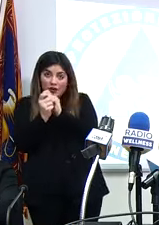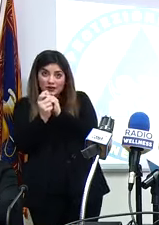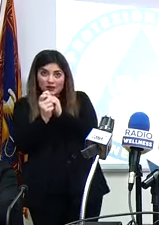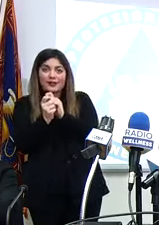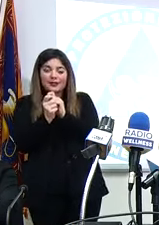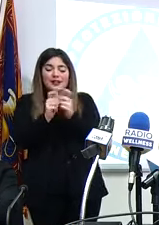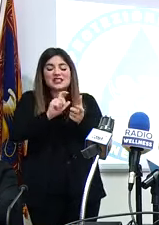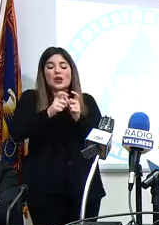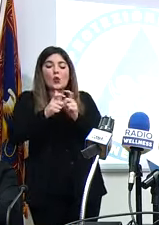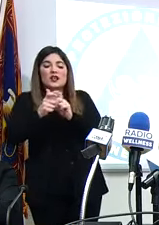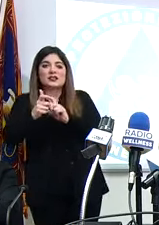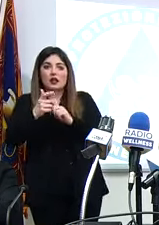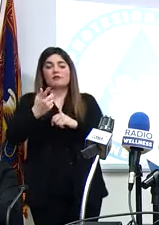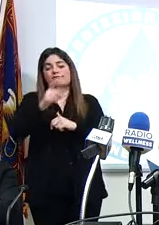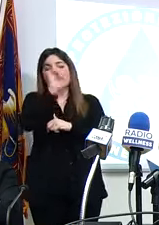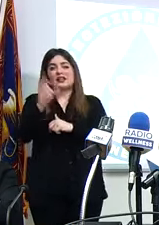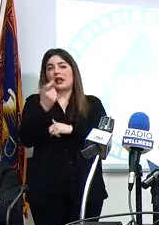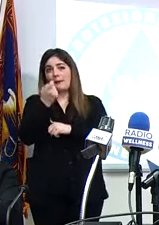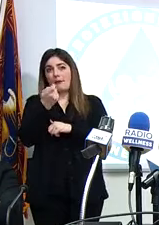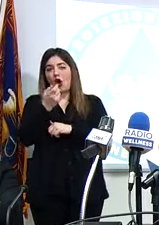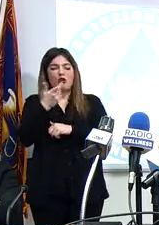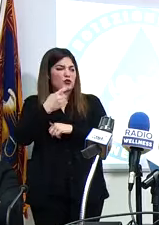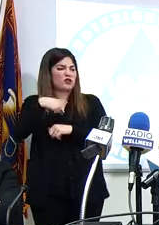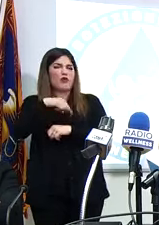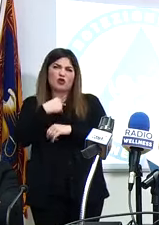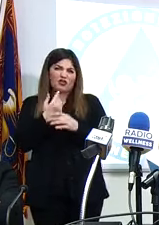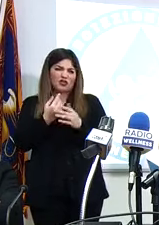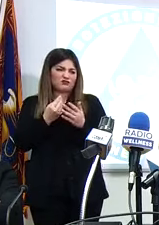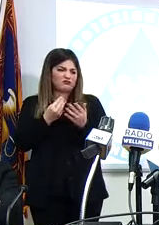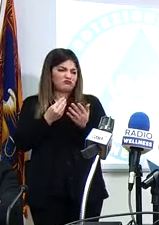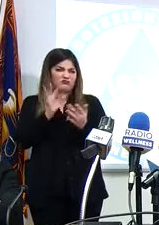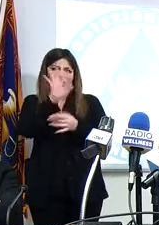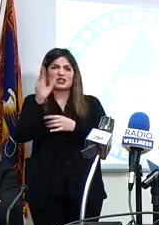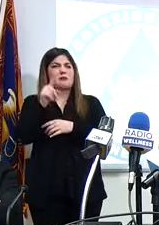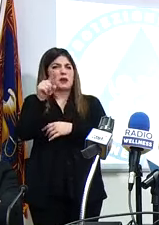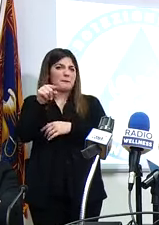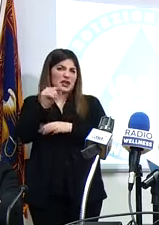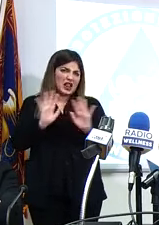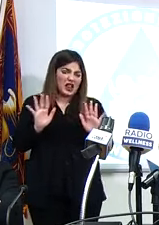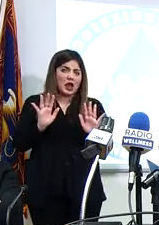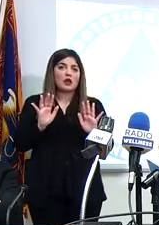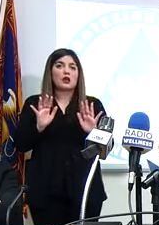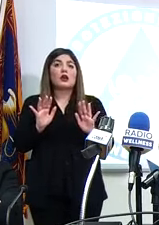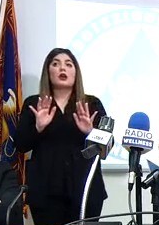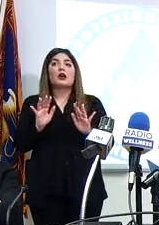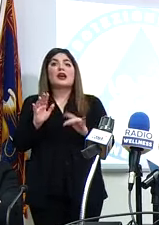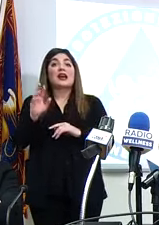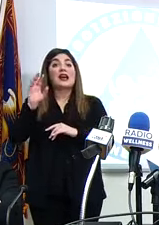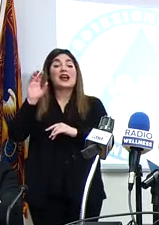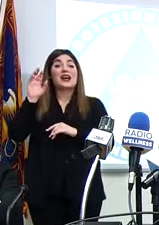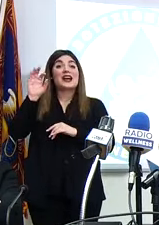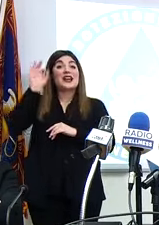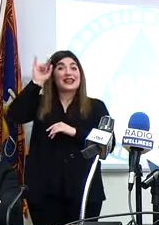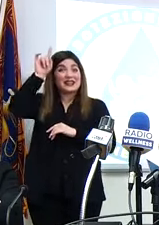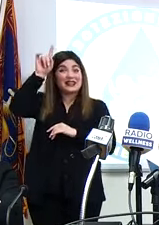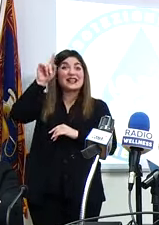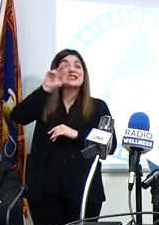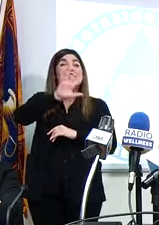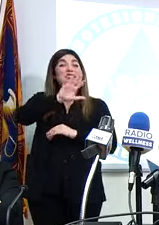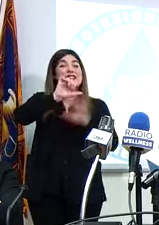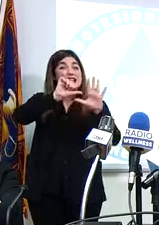poco, ne abbiamo depositate circa neanche 1000, Regno Unito 65.000, 50.000 negli Stati Uniti,